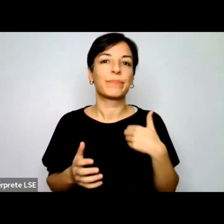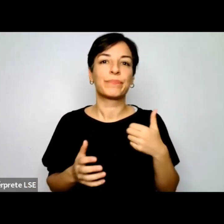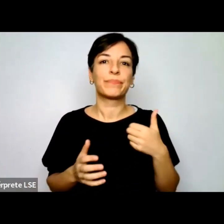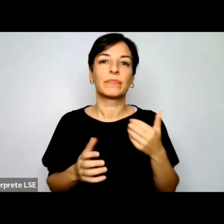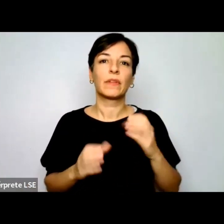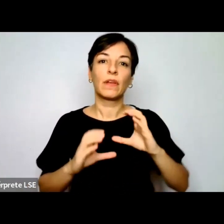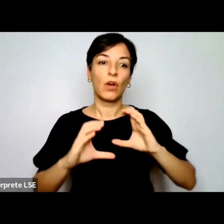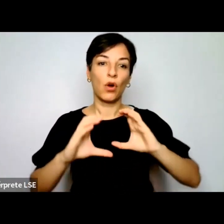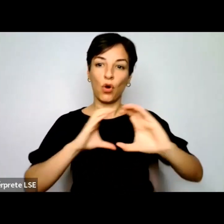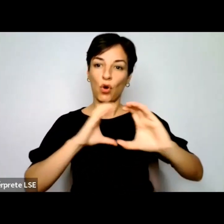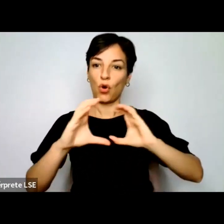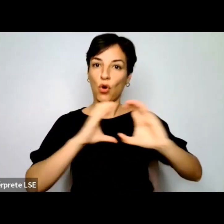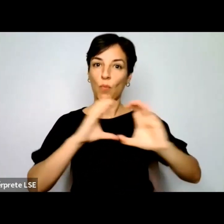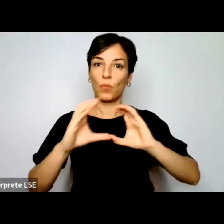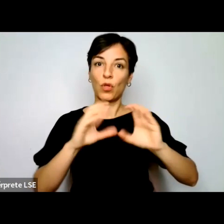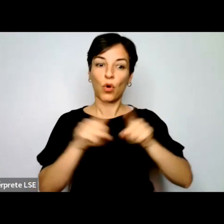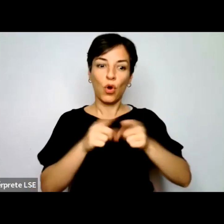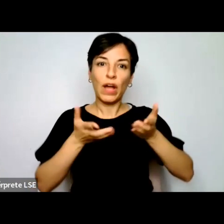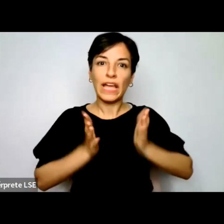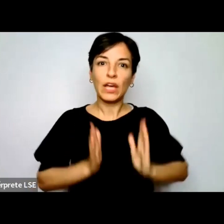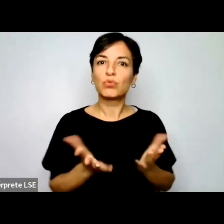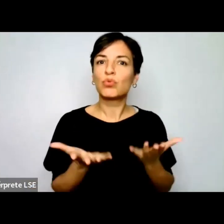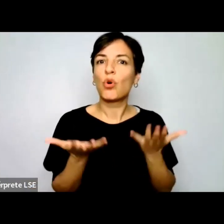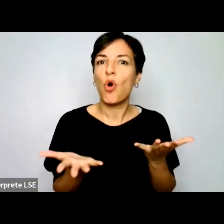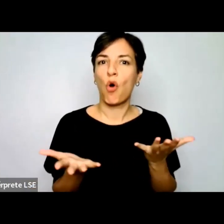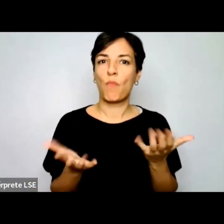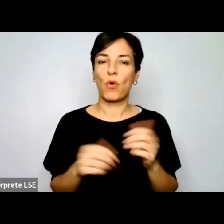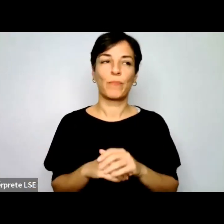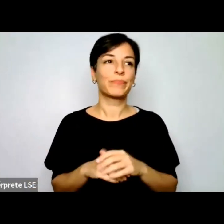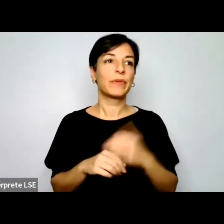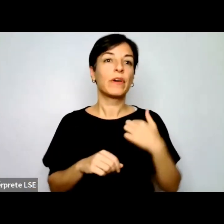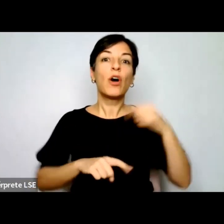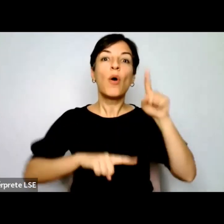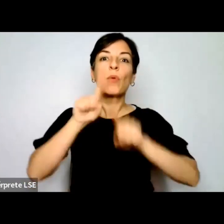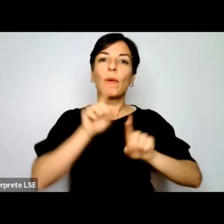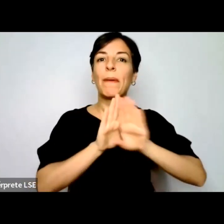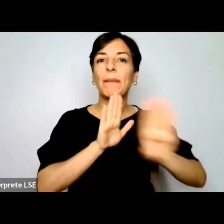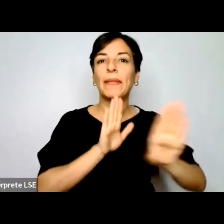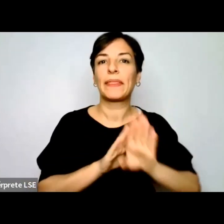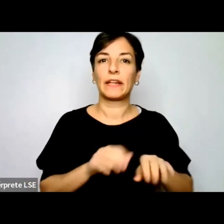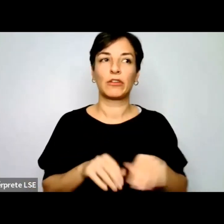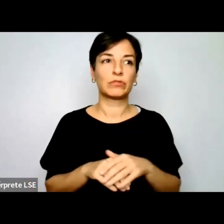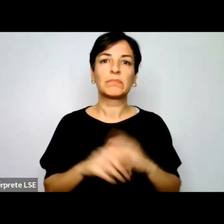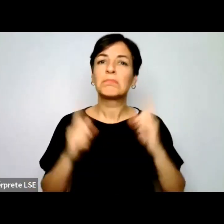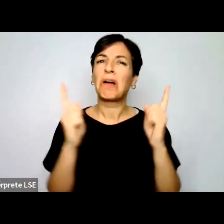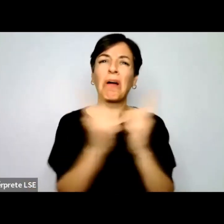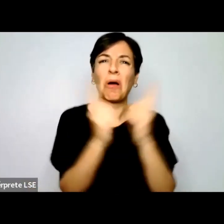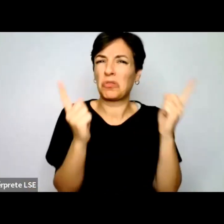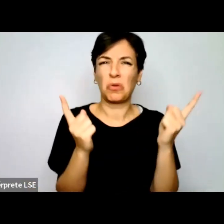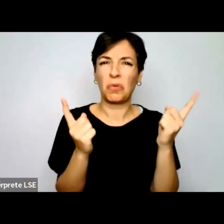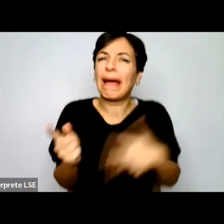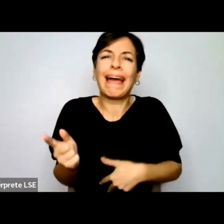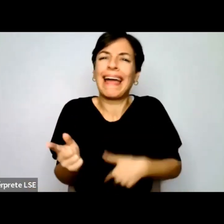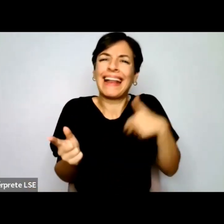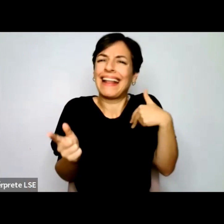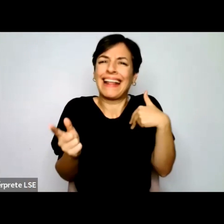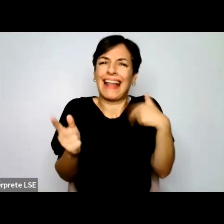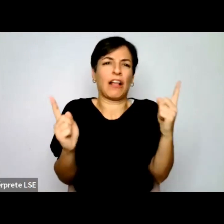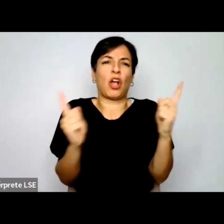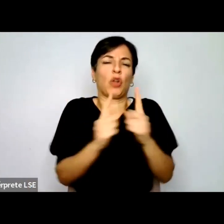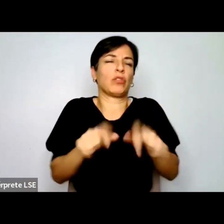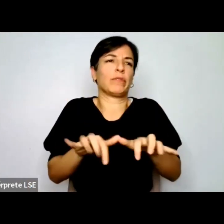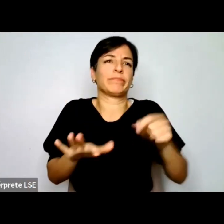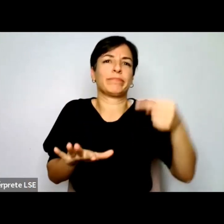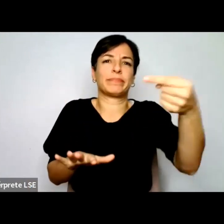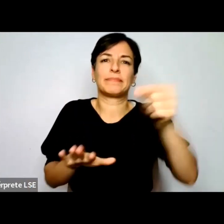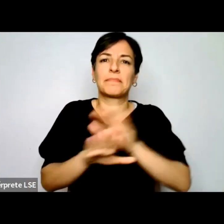comunicación con mis hijos o tengo un problema con mis vecinos. Es decir, de una forma muy genérica y como